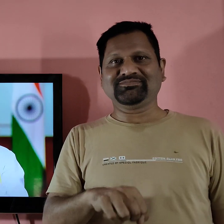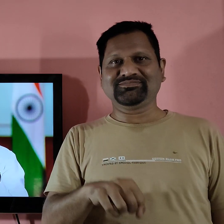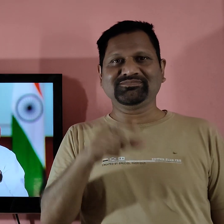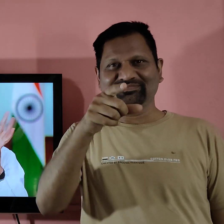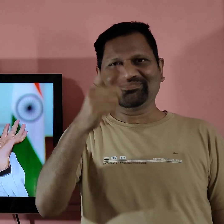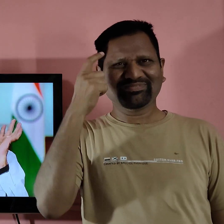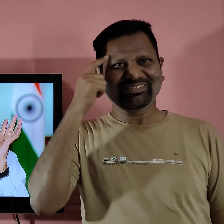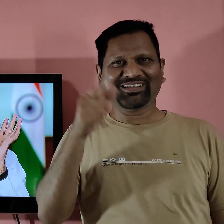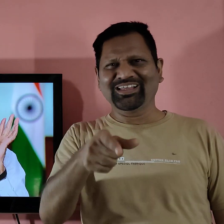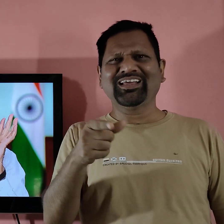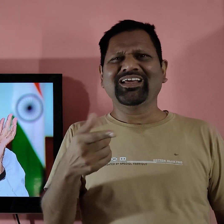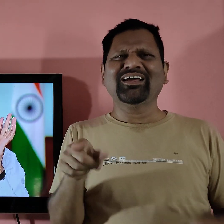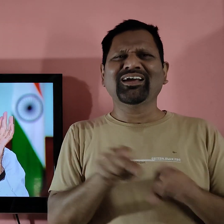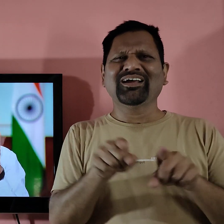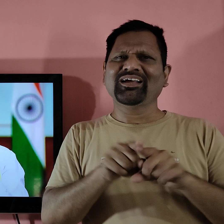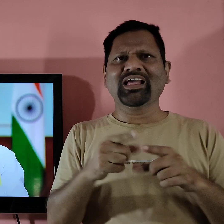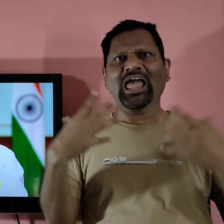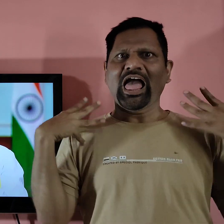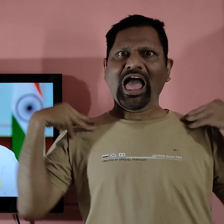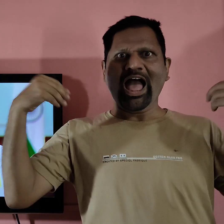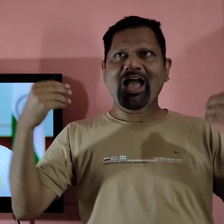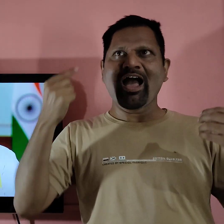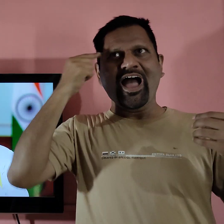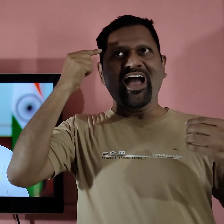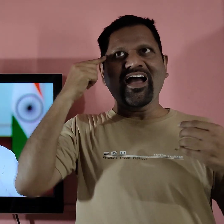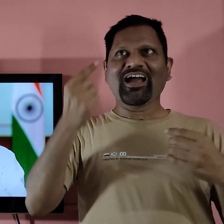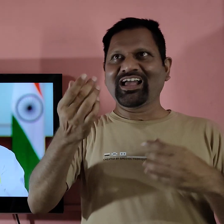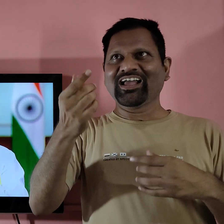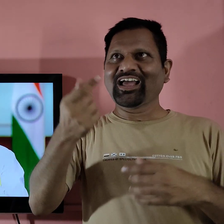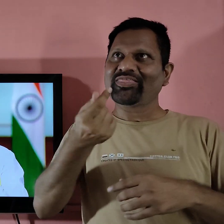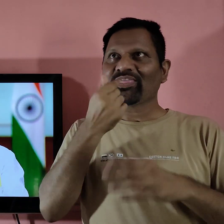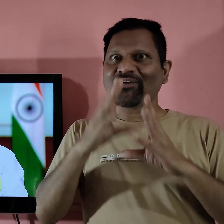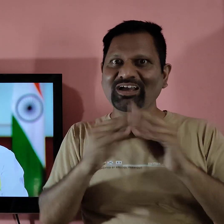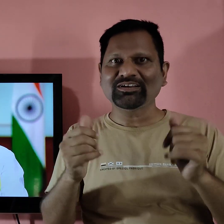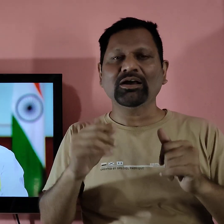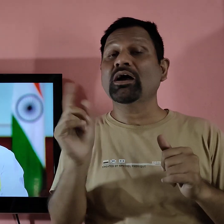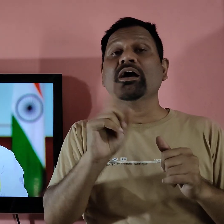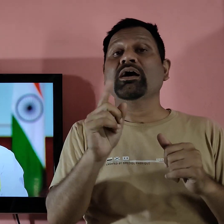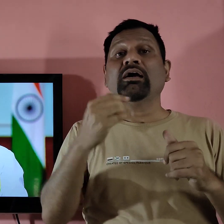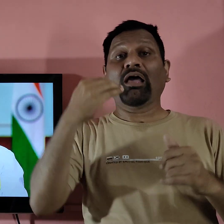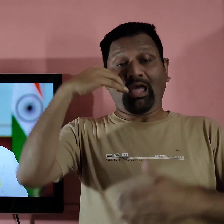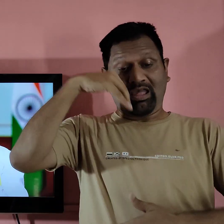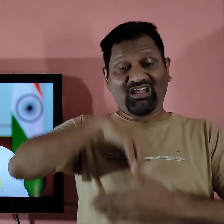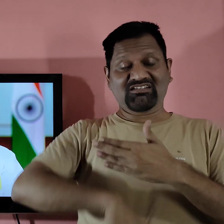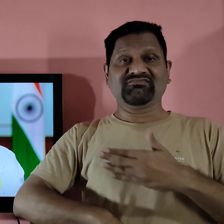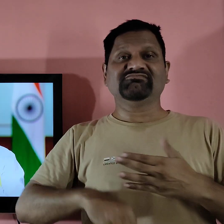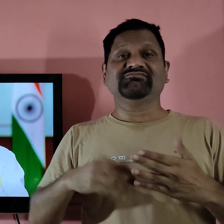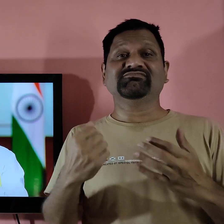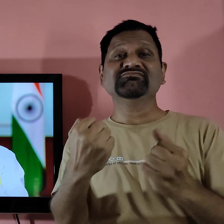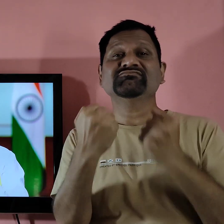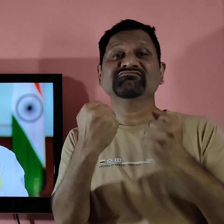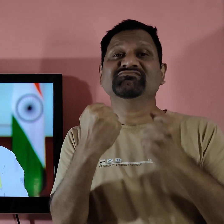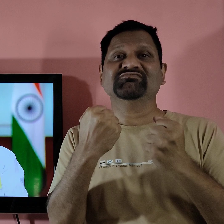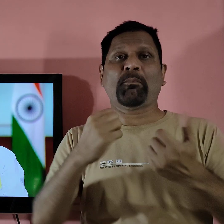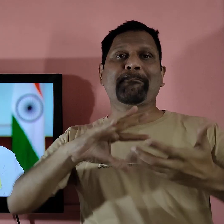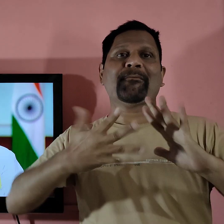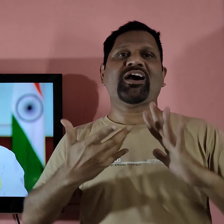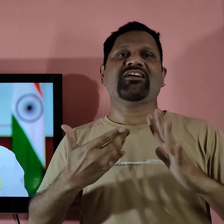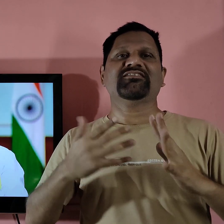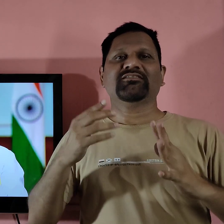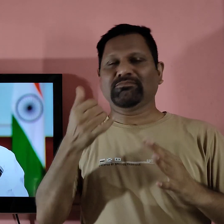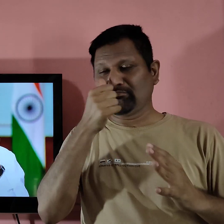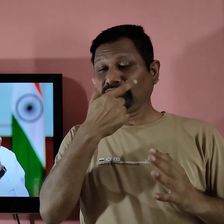किसी बीमारी का इलाज नहीं है, लेकिन ये हमारे शरीर को बीमारी से लड़ने के